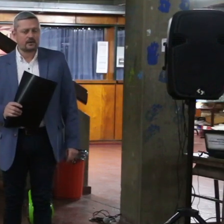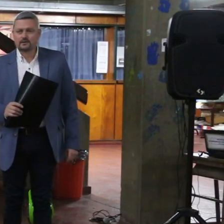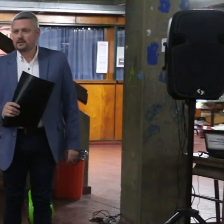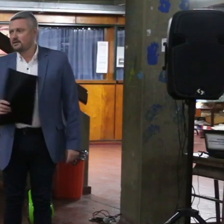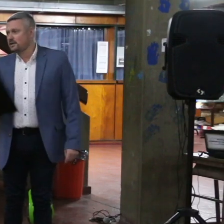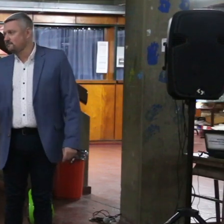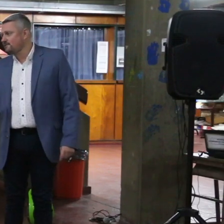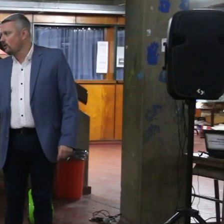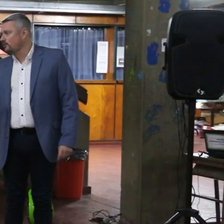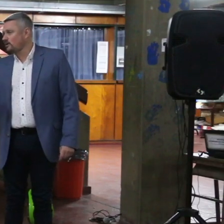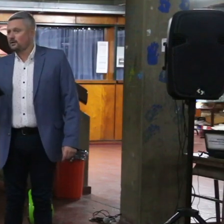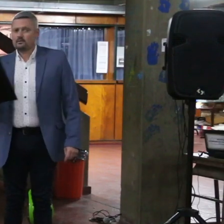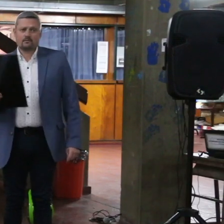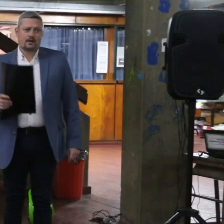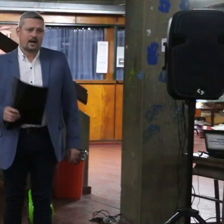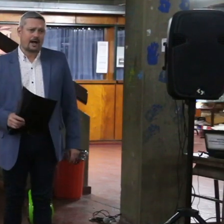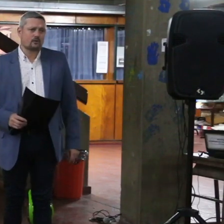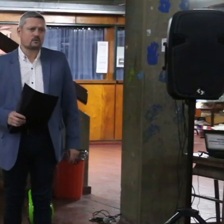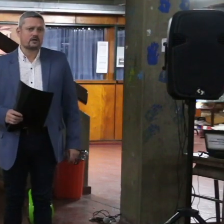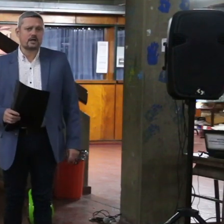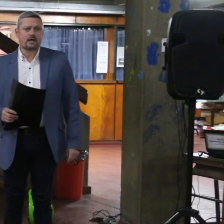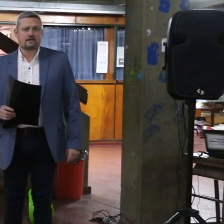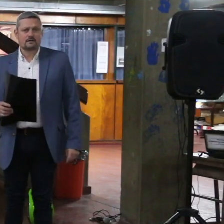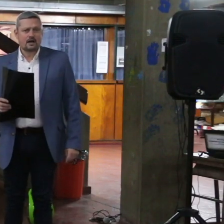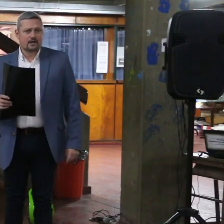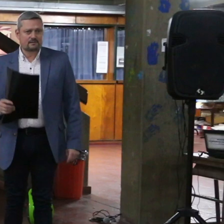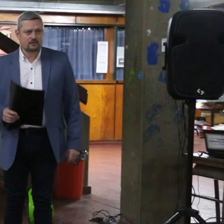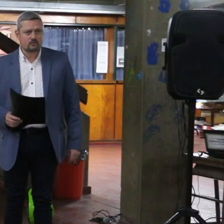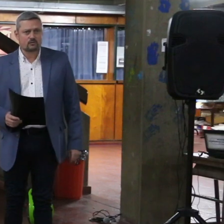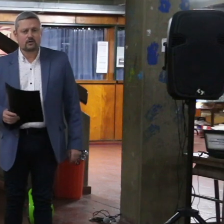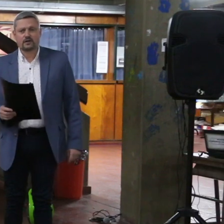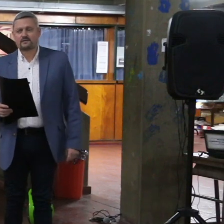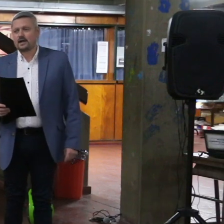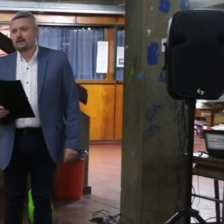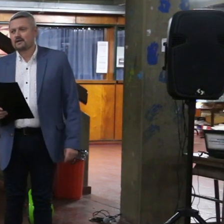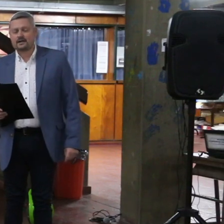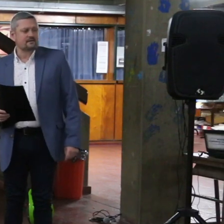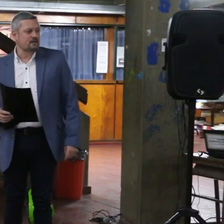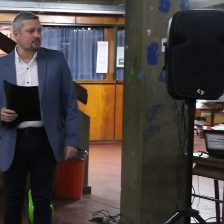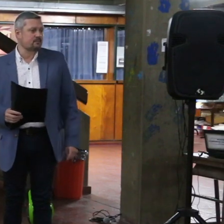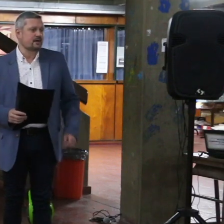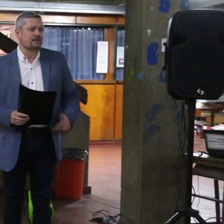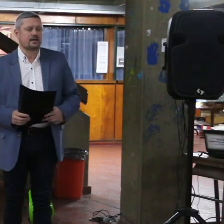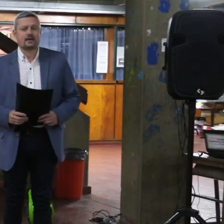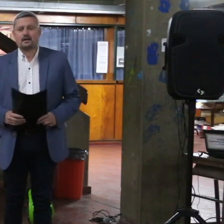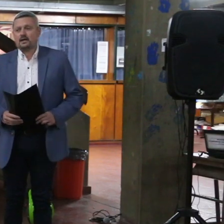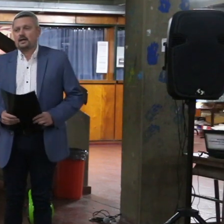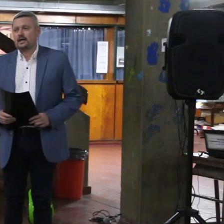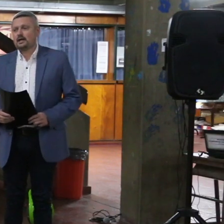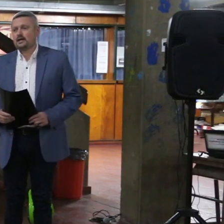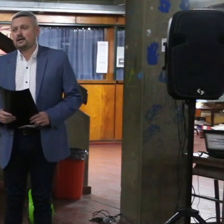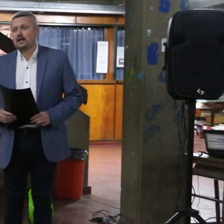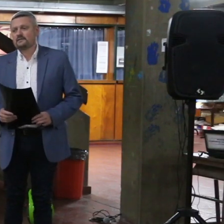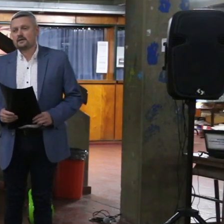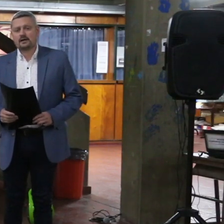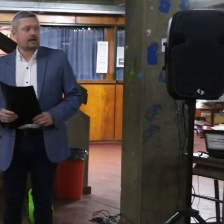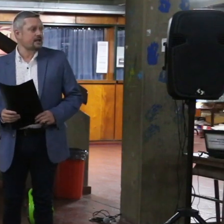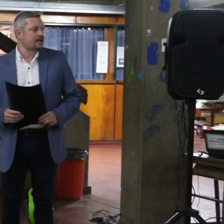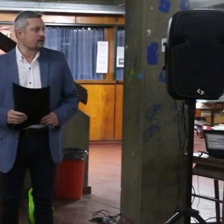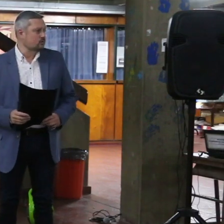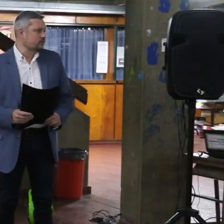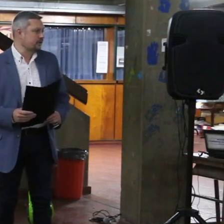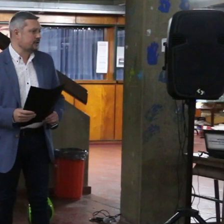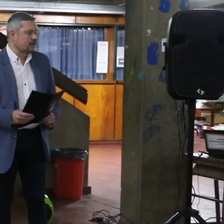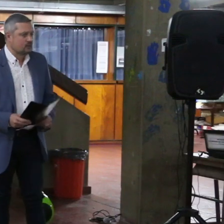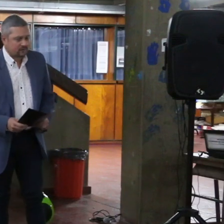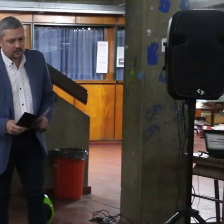formación docente, desde el IFOD, a los CIES, a las instituciones y a las agencias propias de la Secretaría